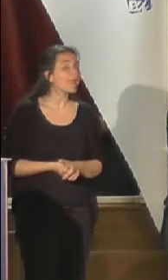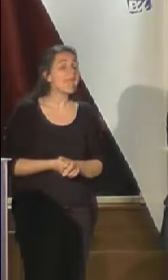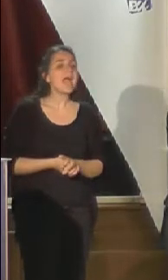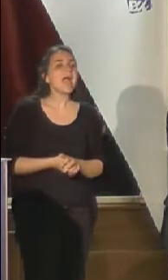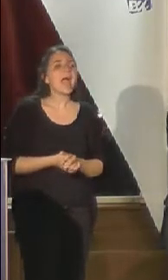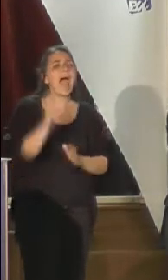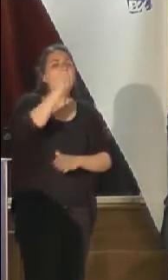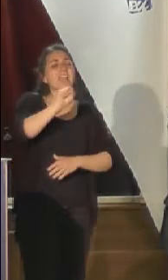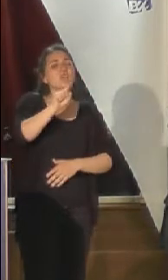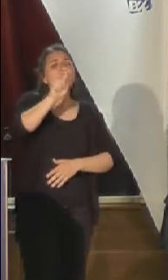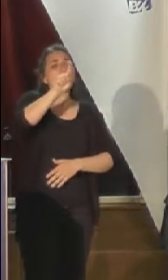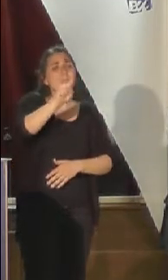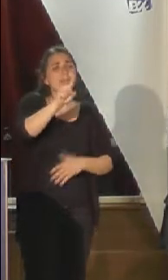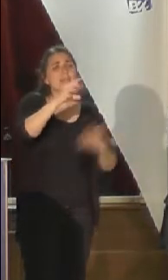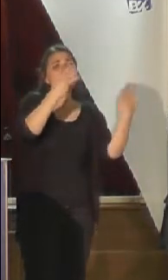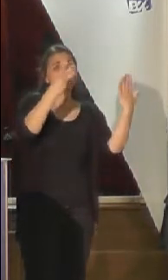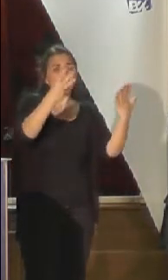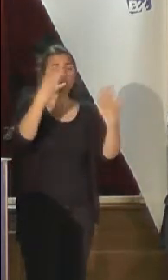1846